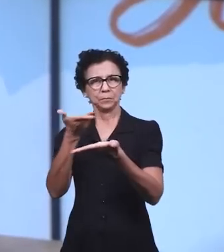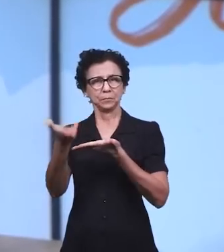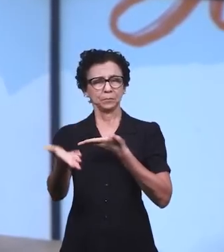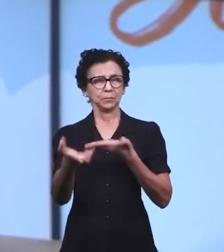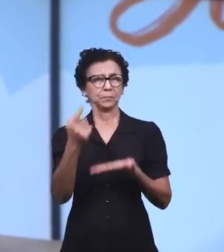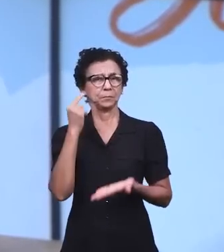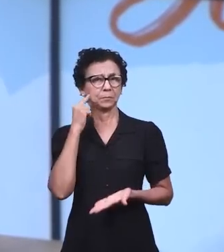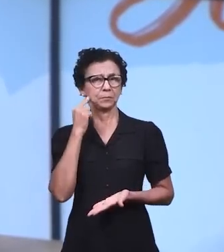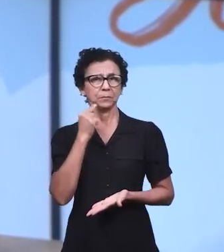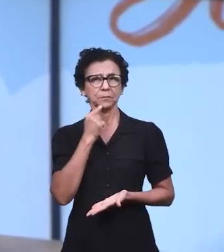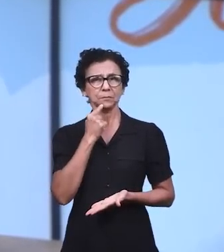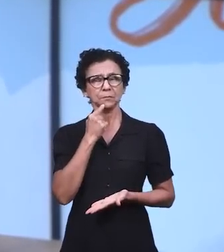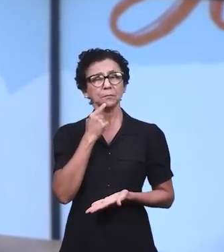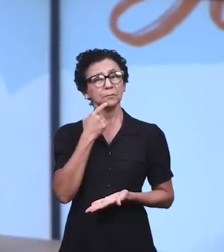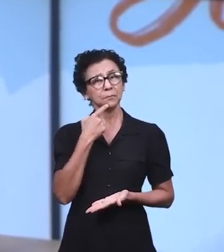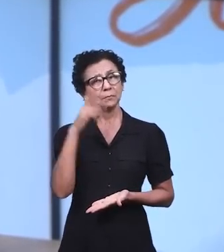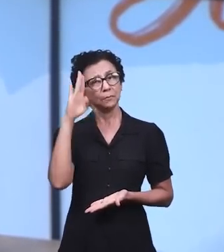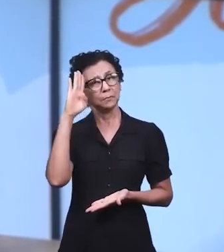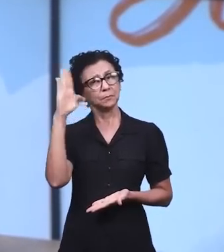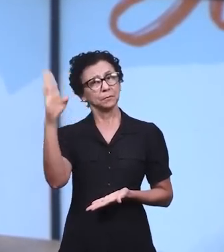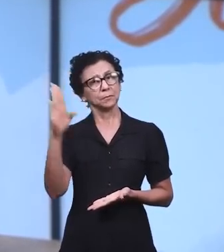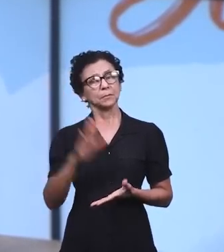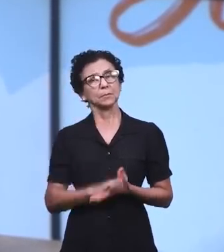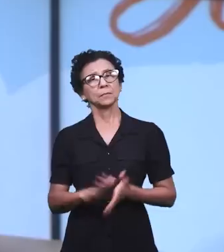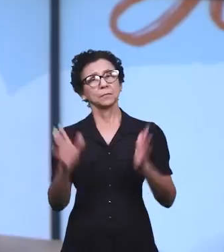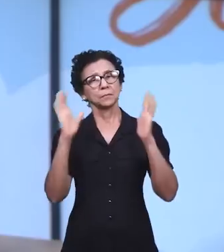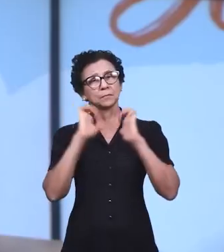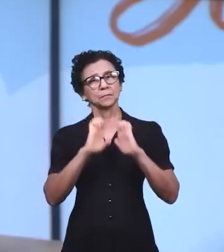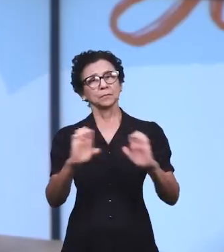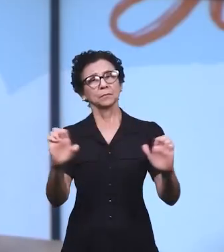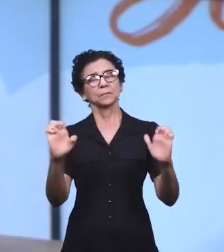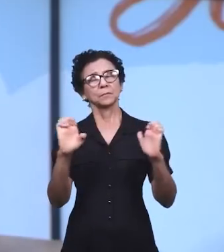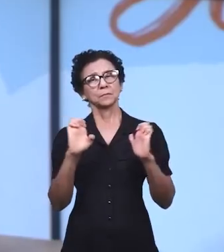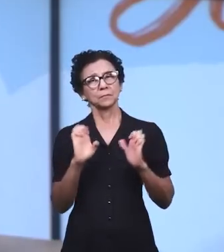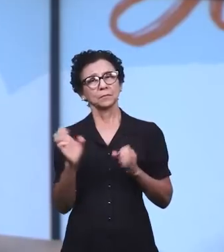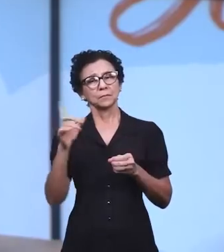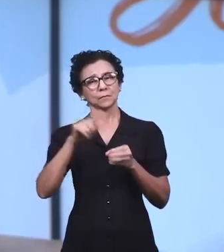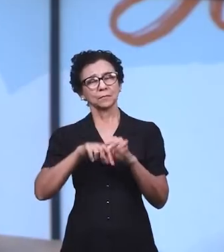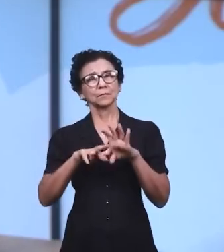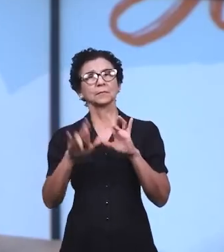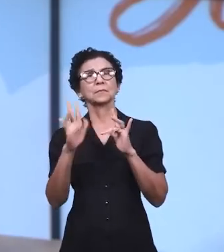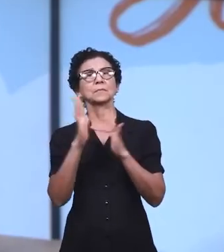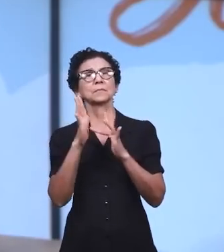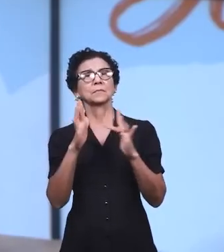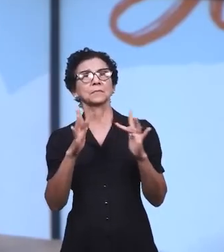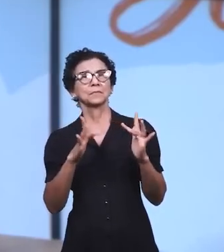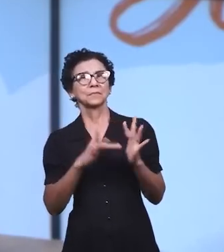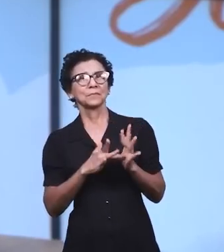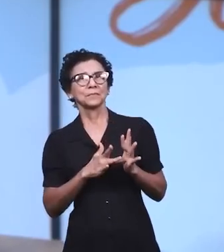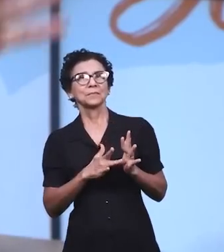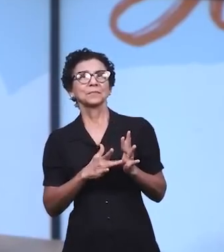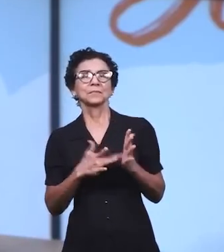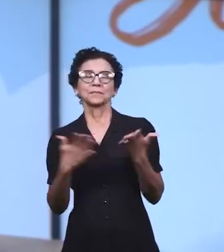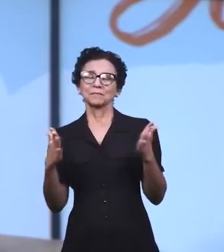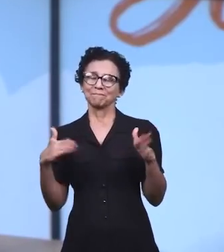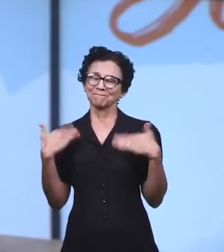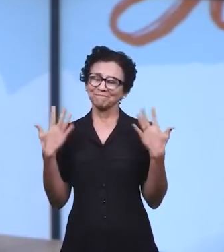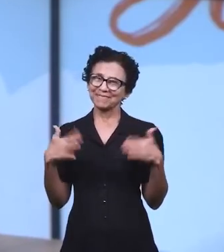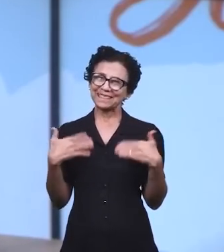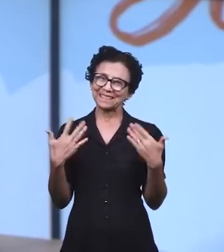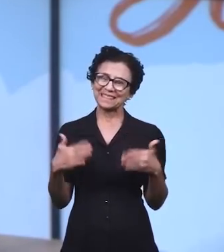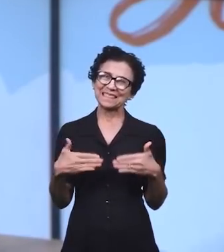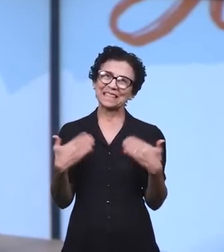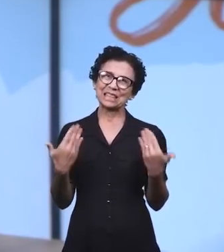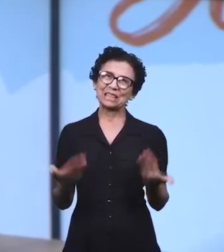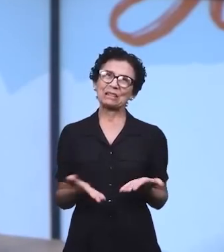de levar o Evangelho eterno, anunciar a volta do Senhor Jesus, né? Então, para nós é uma alegria, e se deixasse a gente falava muito,